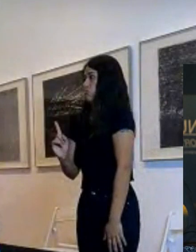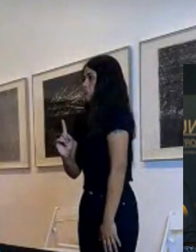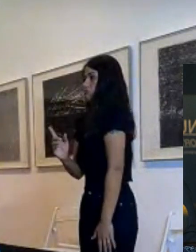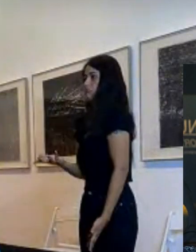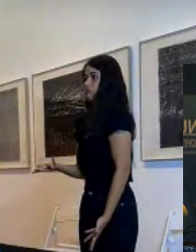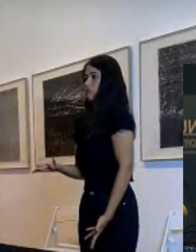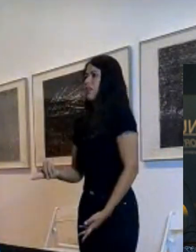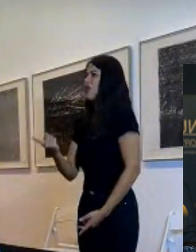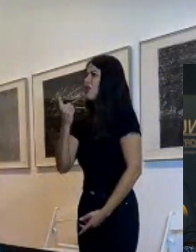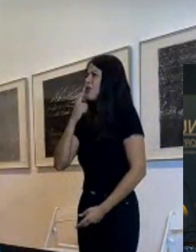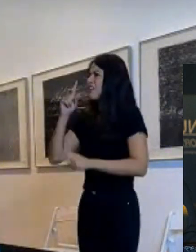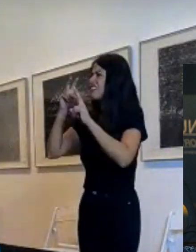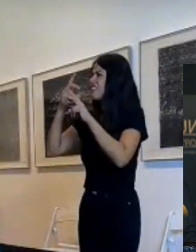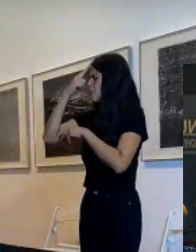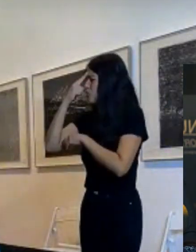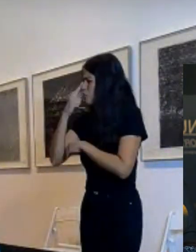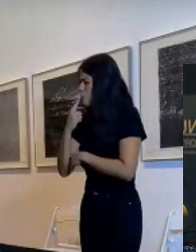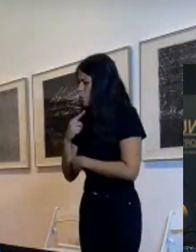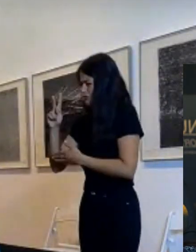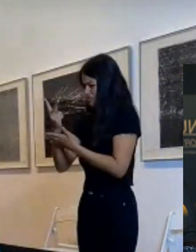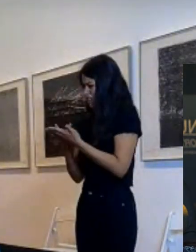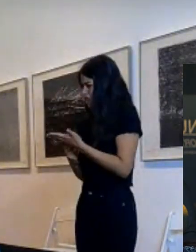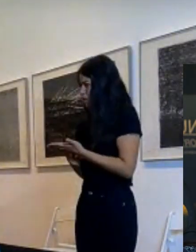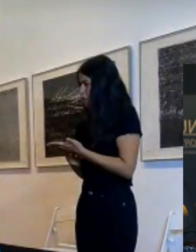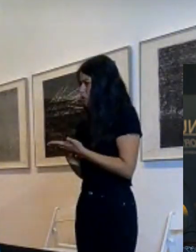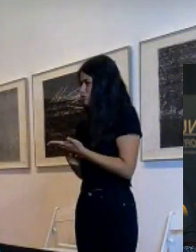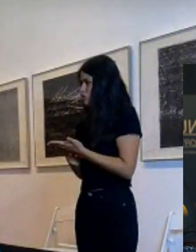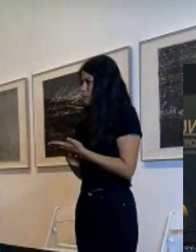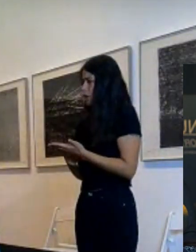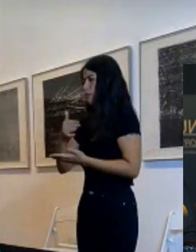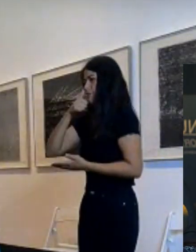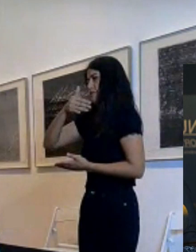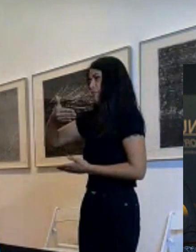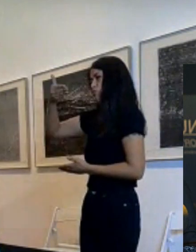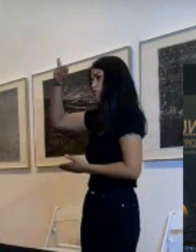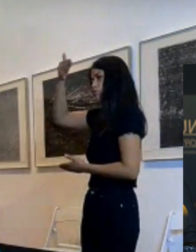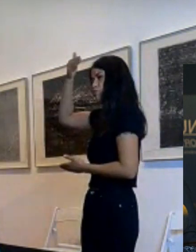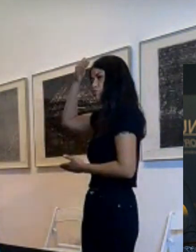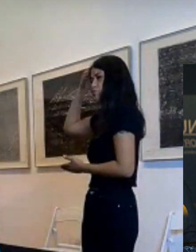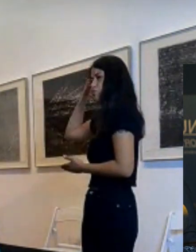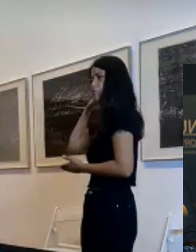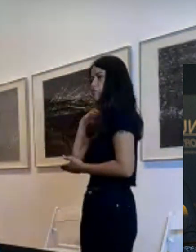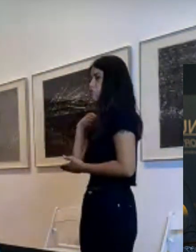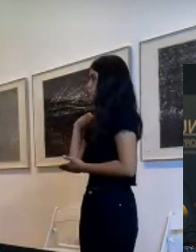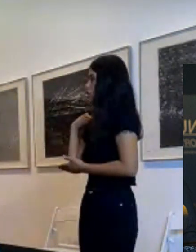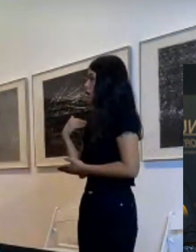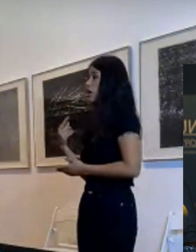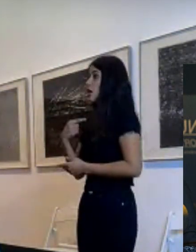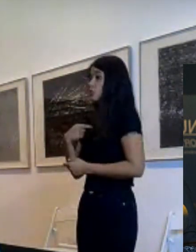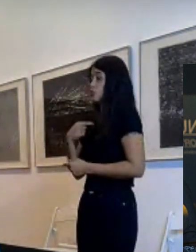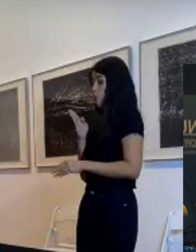conocer de museos, pero de los museos del tiempo nuestro, que iba a saber una obra